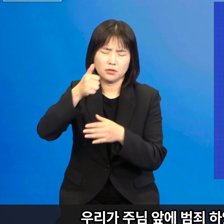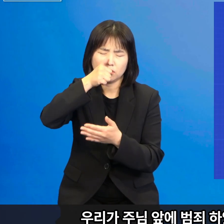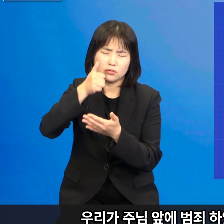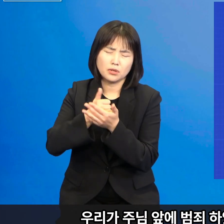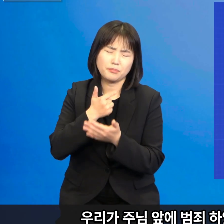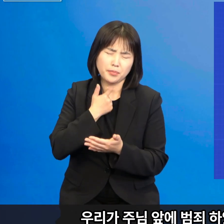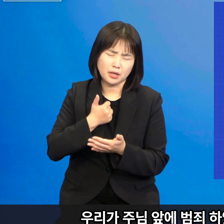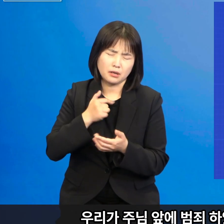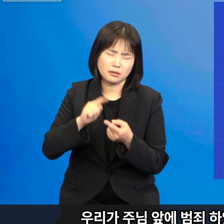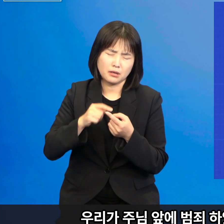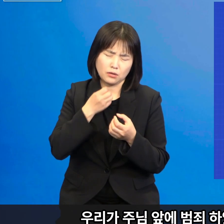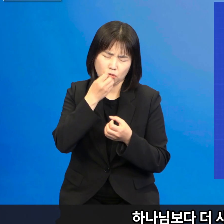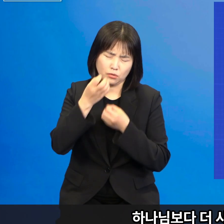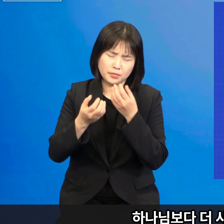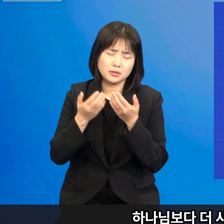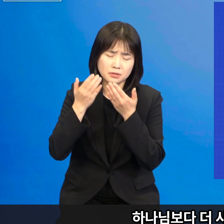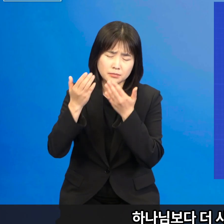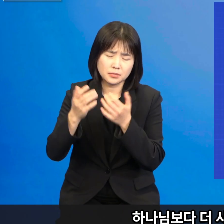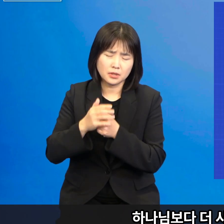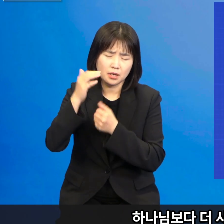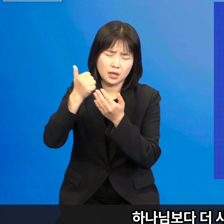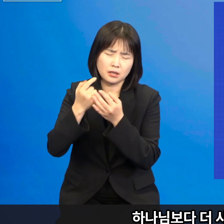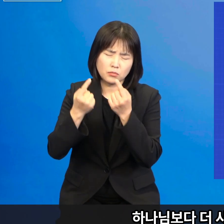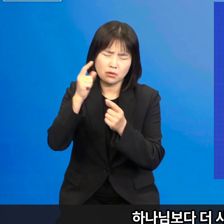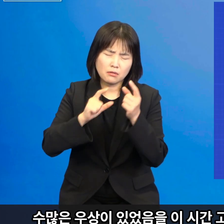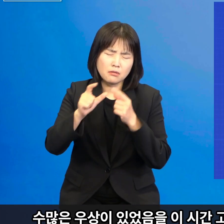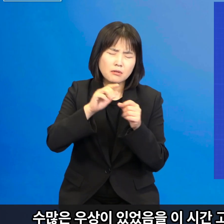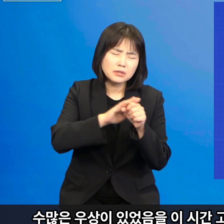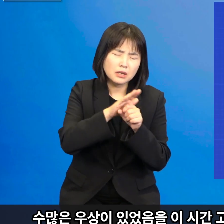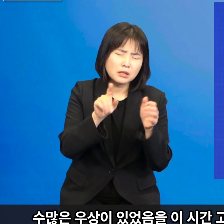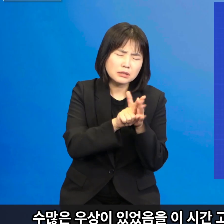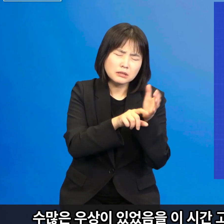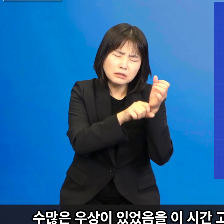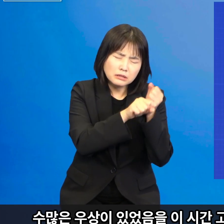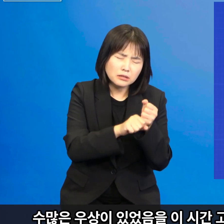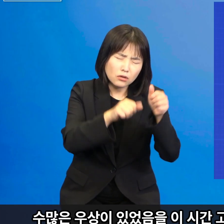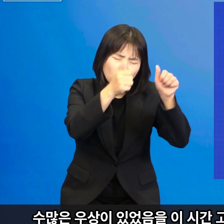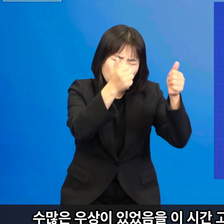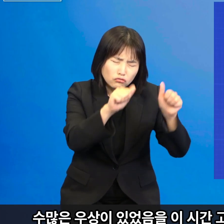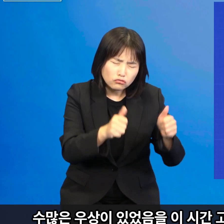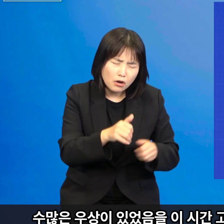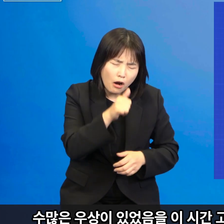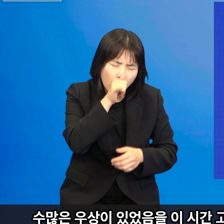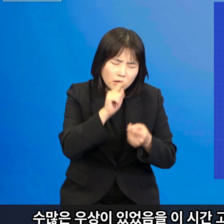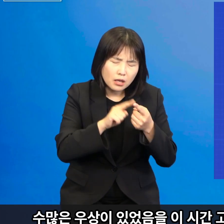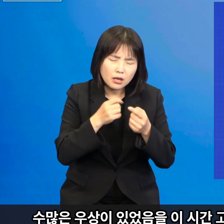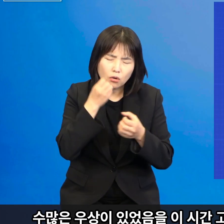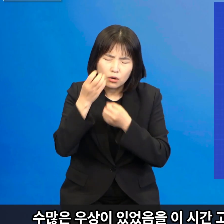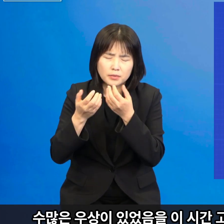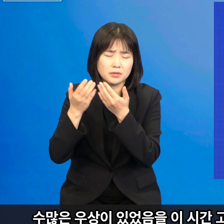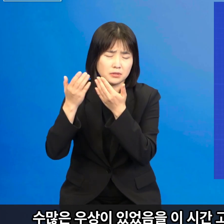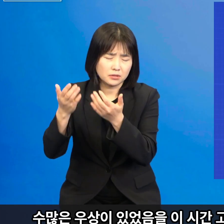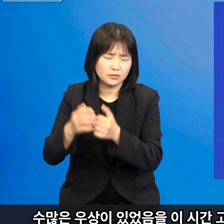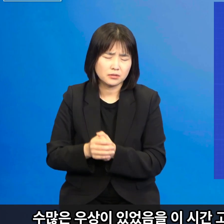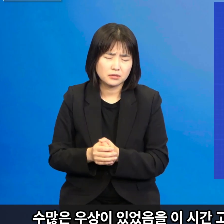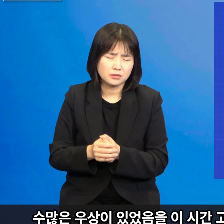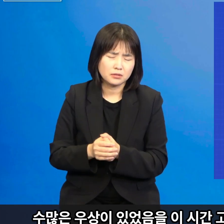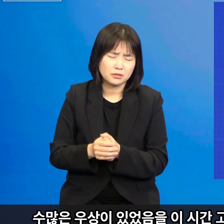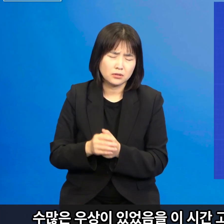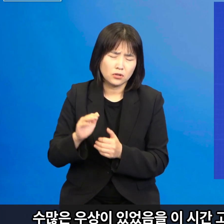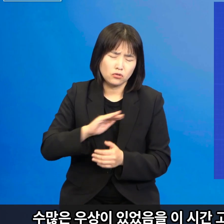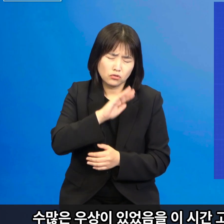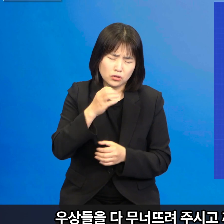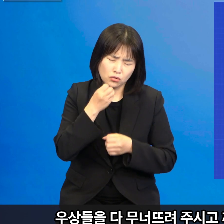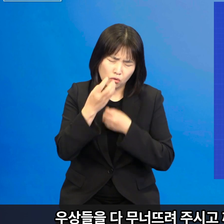범죄였음을 이 시간 고백합니다. 하나님보다 더 사랑하고 의지했던 수많은 우상이 있었음을 이 시간 고백하오니 주여, 우리가